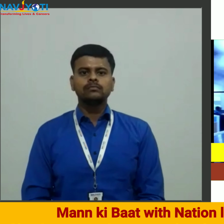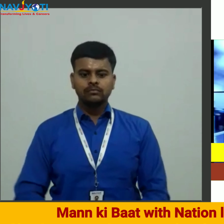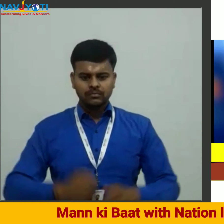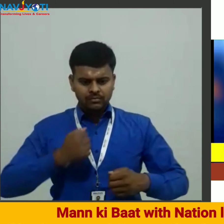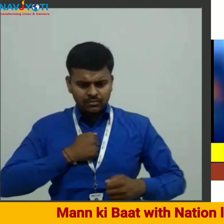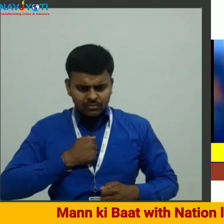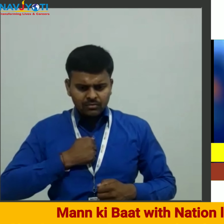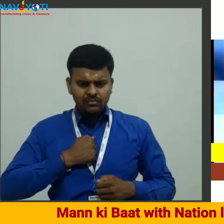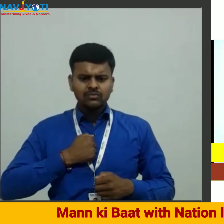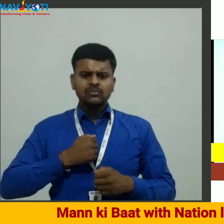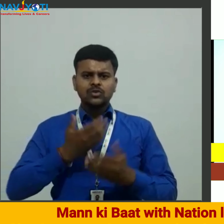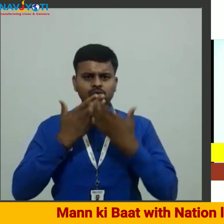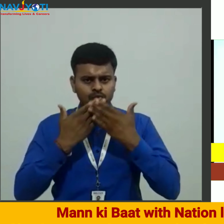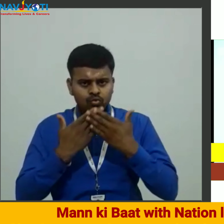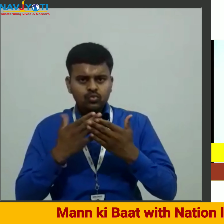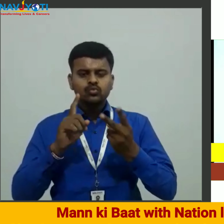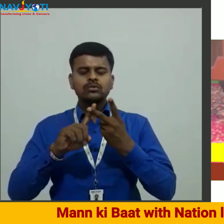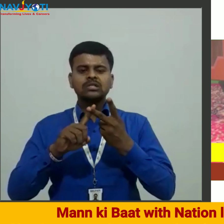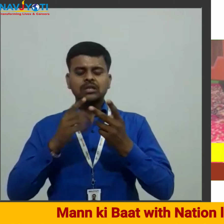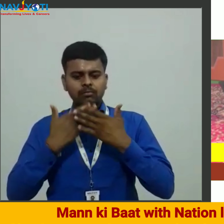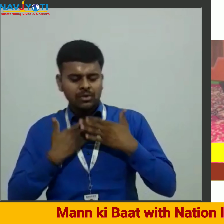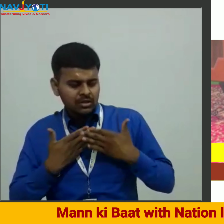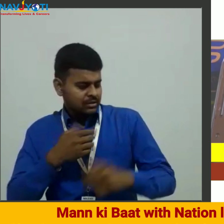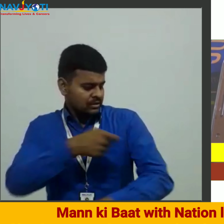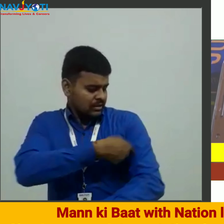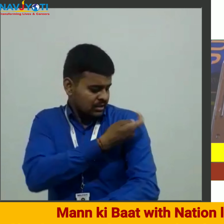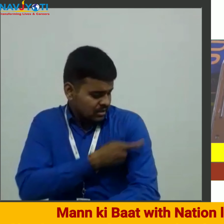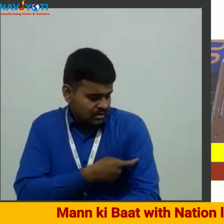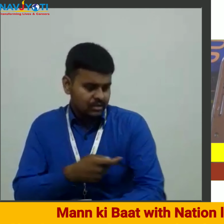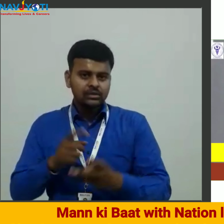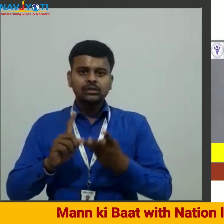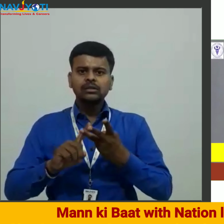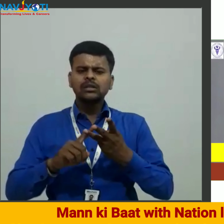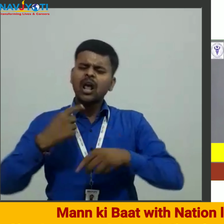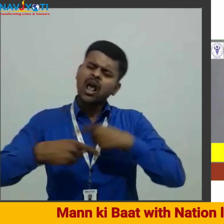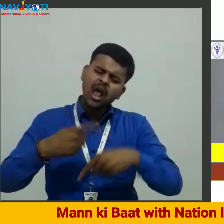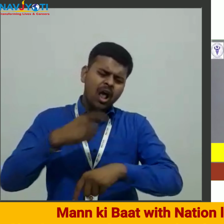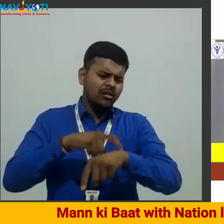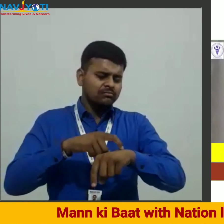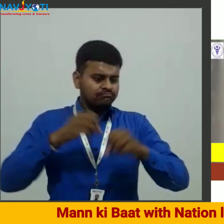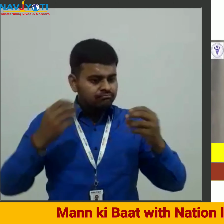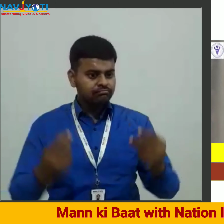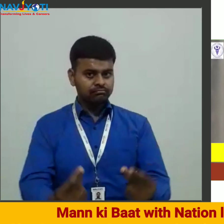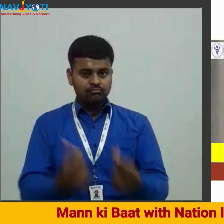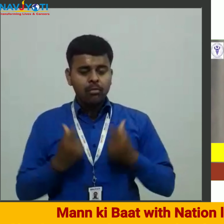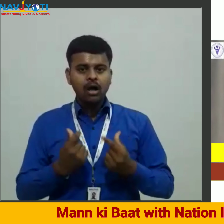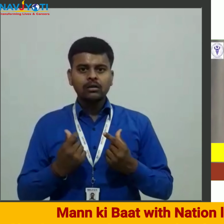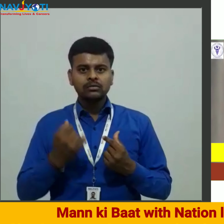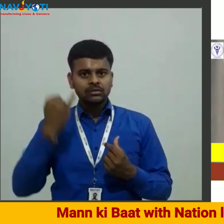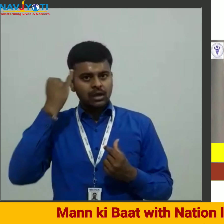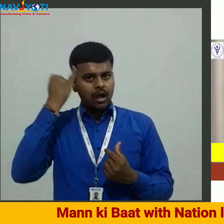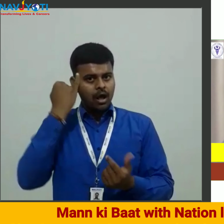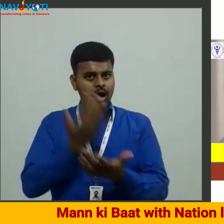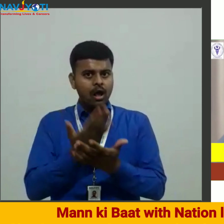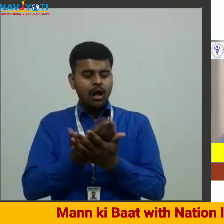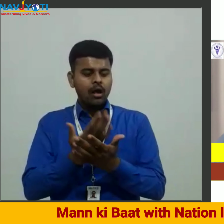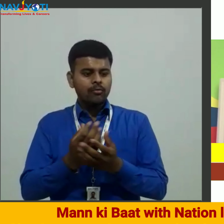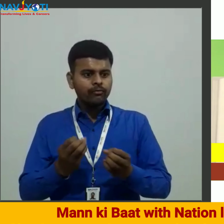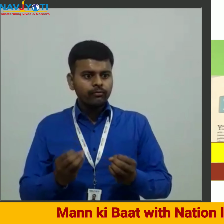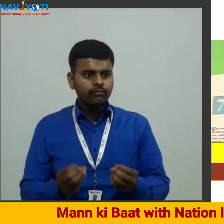है। हमारे बिजनेस, हमारे दफ्तर, हमारे शिक्षण संस्थान, हमारा मेडिकल सेक्टर, हर